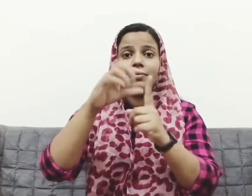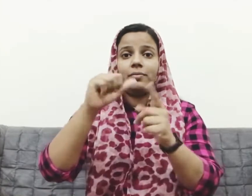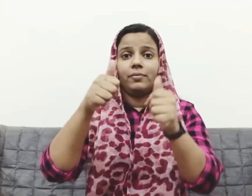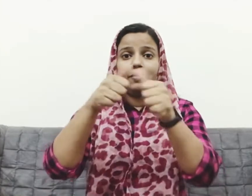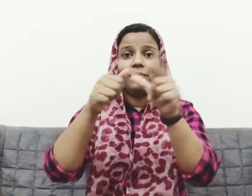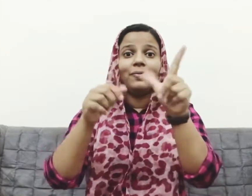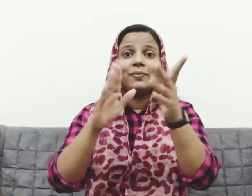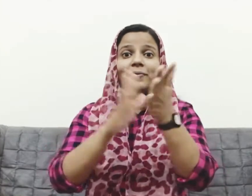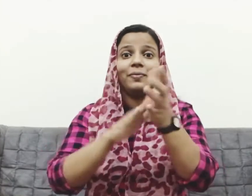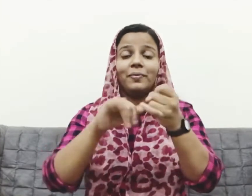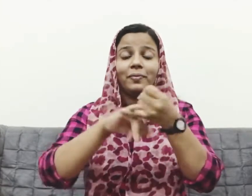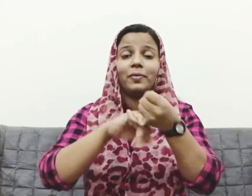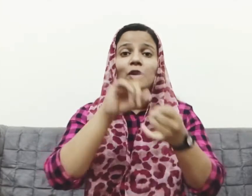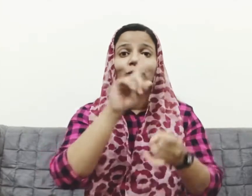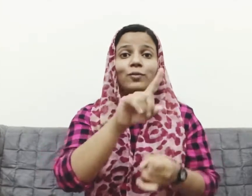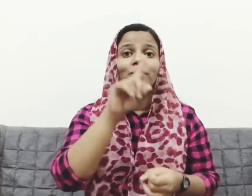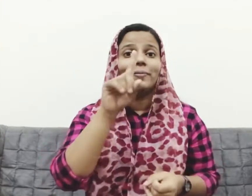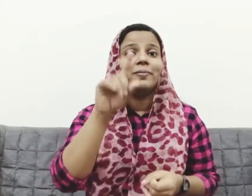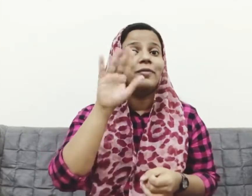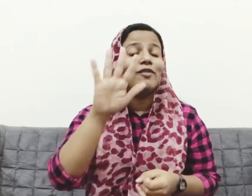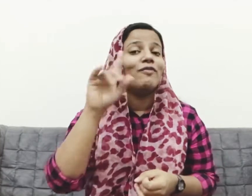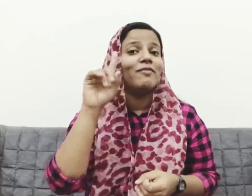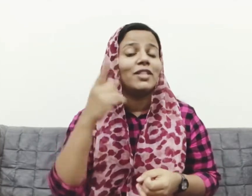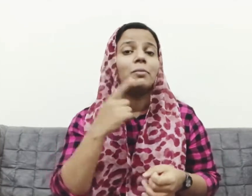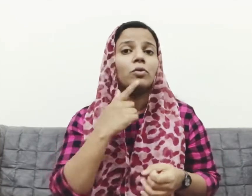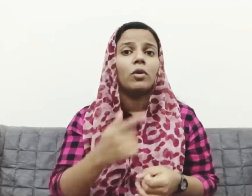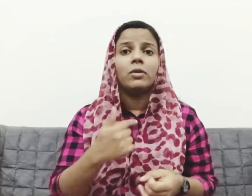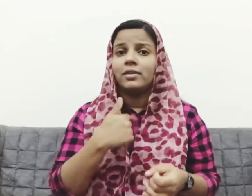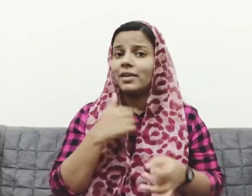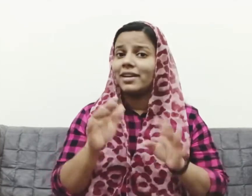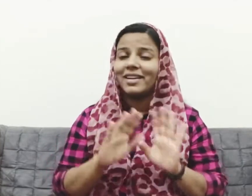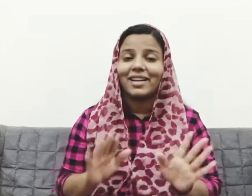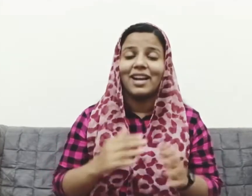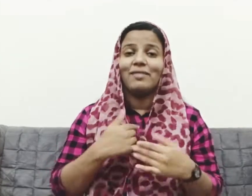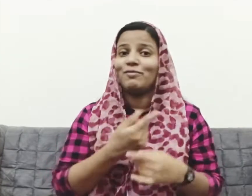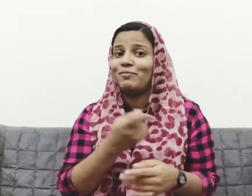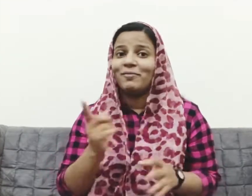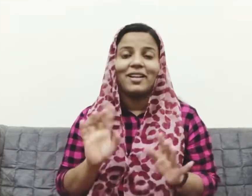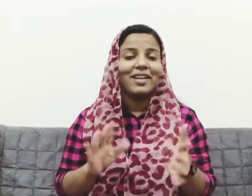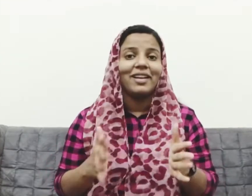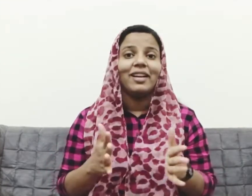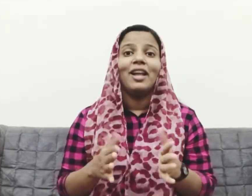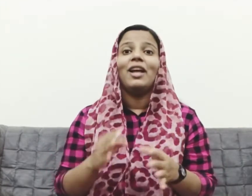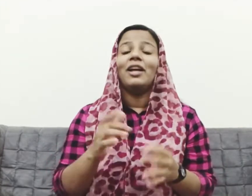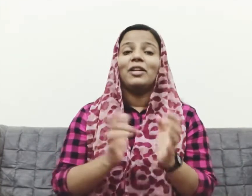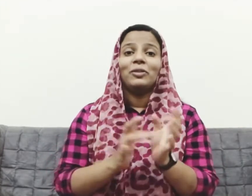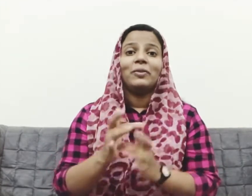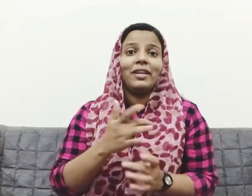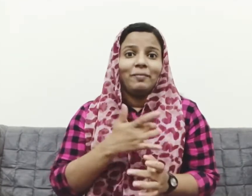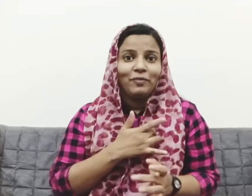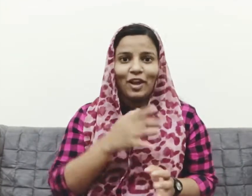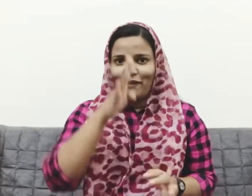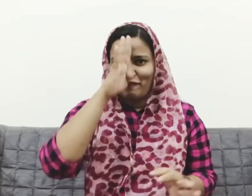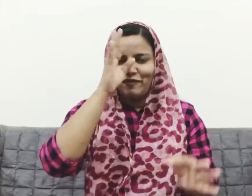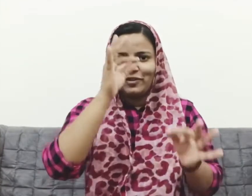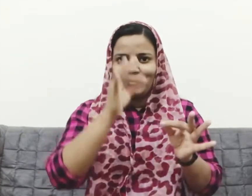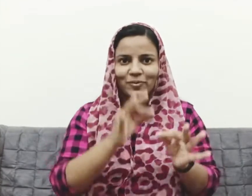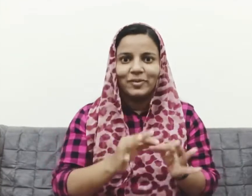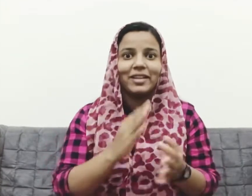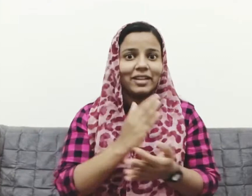സങ്കീർത്തനക്കാരൻ 115-ാം സങ്കീർത്തനത്തിൻ്റെ ആരംഭവാക്യത്തിൽ ഇങ്ങനെ പറഞ്ഞു, ഞങ്ങൾക്കല്ല യഹോവേ, ഞങ്ങൾക്കല്ല, അങ്ങയുടെ ദയയും വിശ്വസ്തയും നിമിത്തം അങ്ങയുടെ